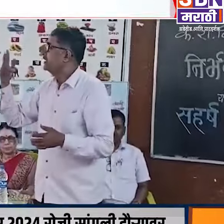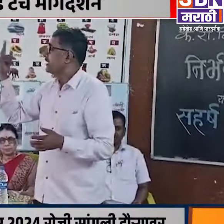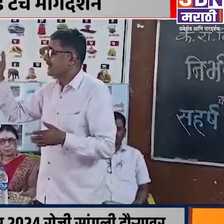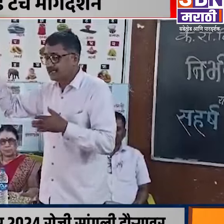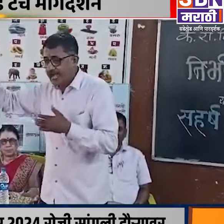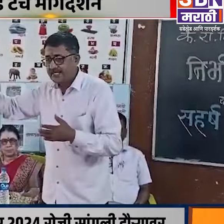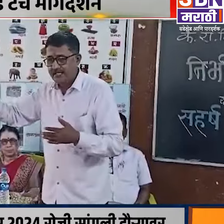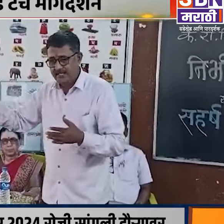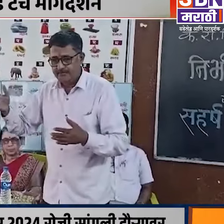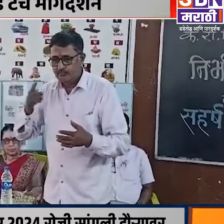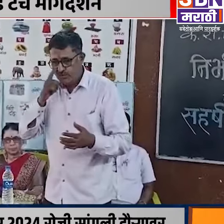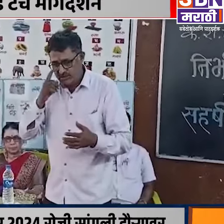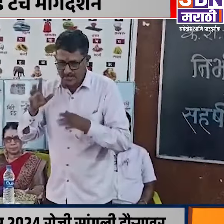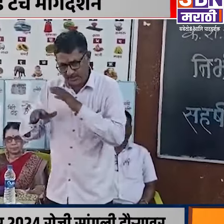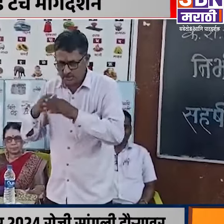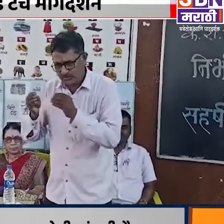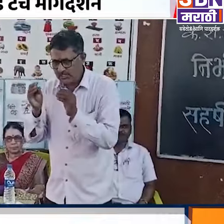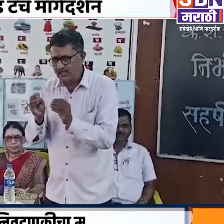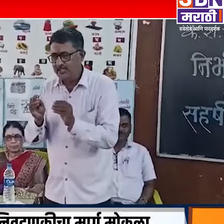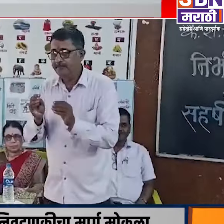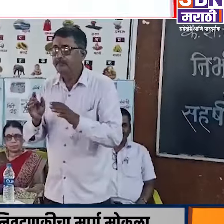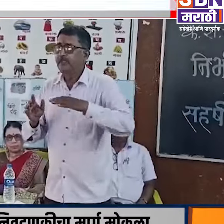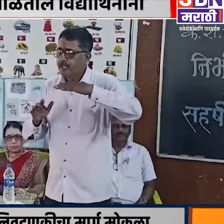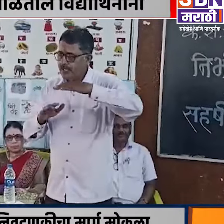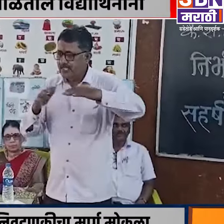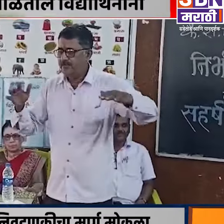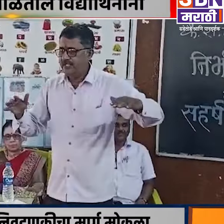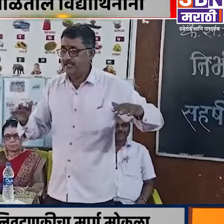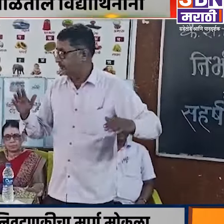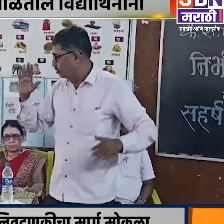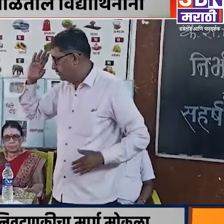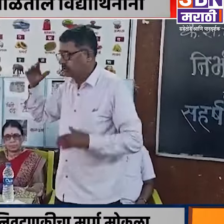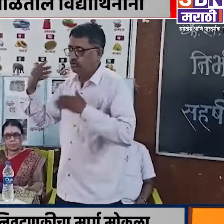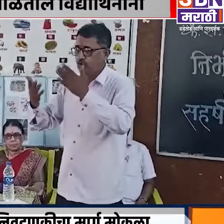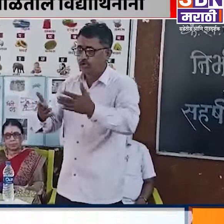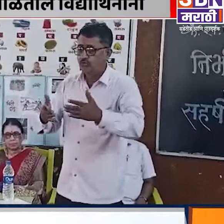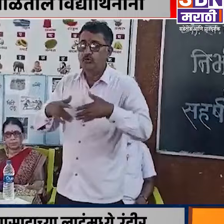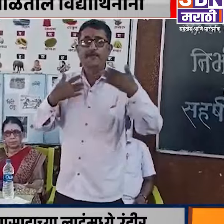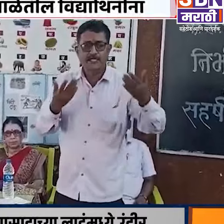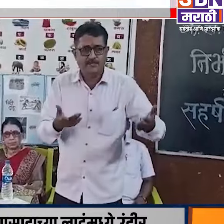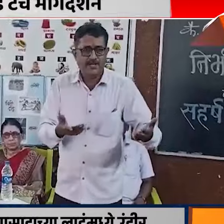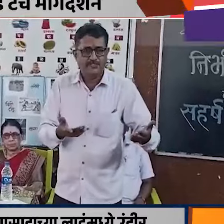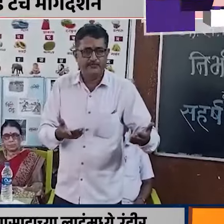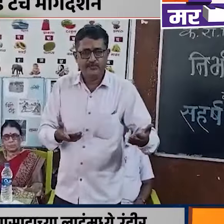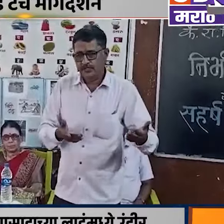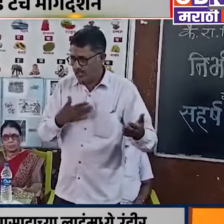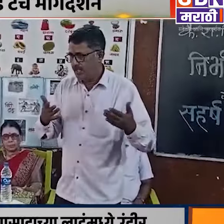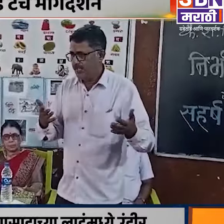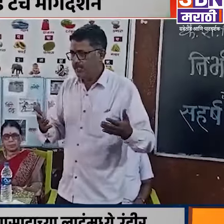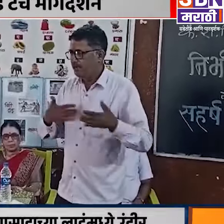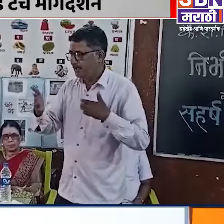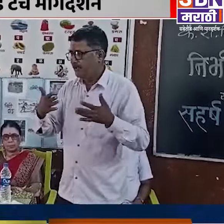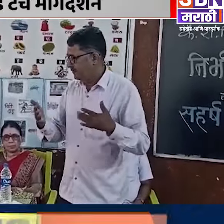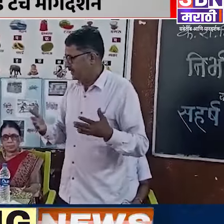ठिकाणी मार्गदर्शनात्मक कार्यक्रम आयोजन केले जात आहेत आणि या कार्यक्रमांमध्ये विद्यार्थिनींना गुड टच बॅड टच याबाबत